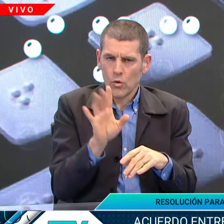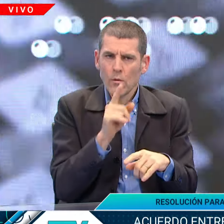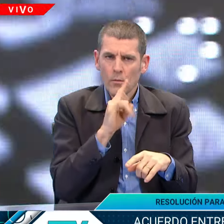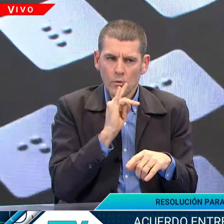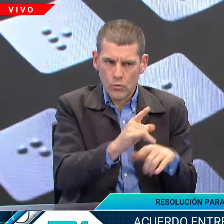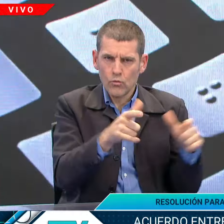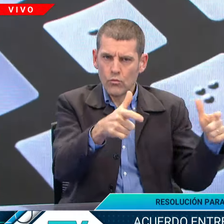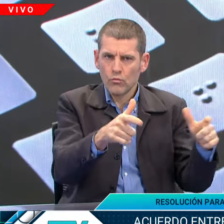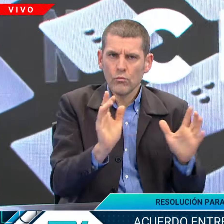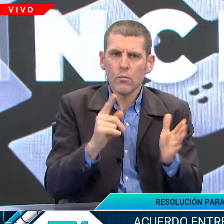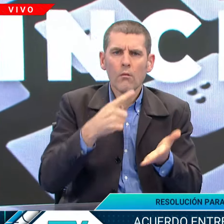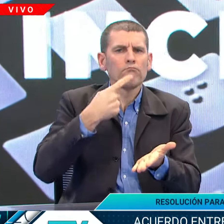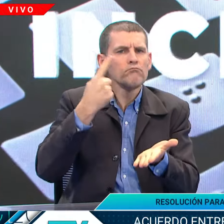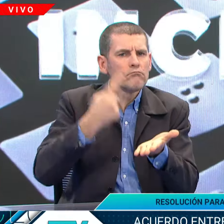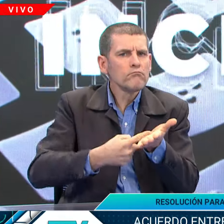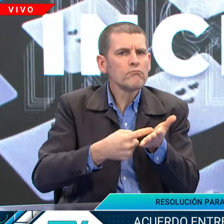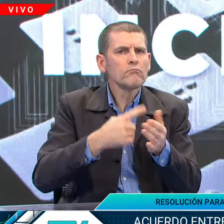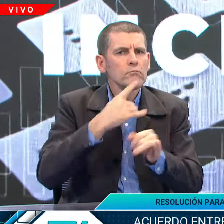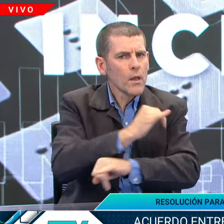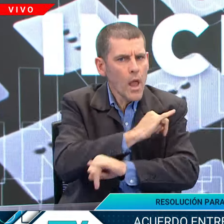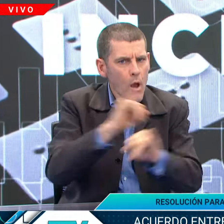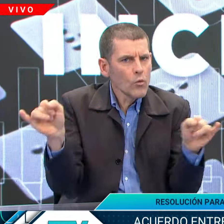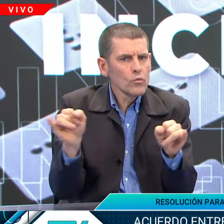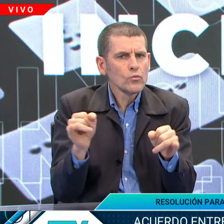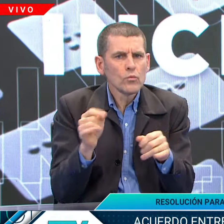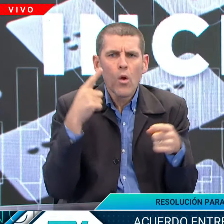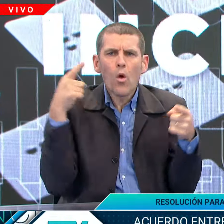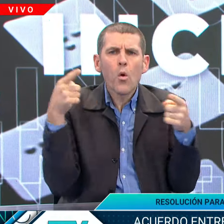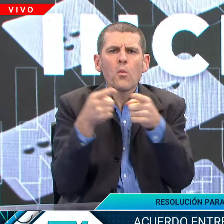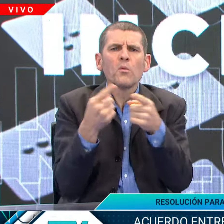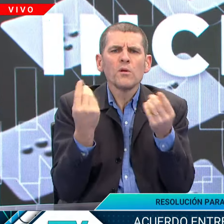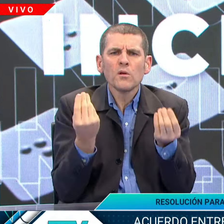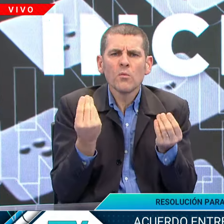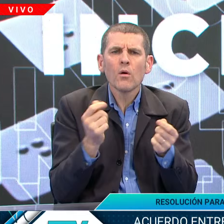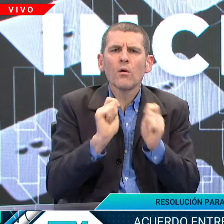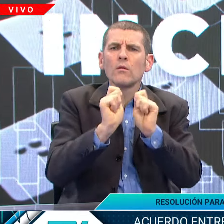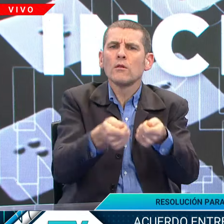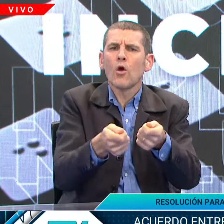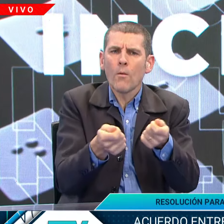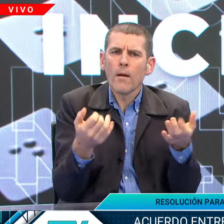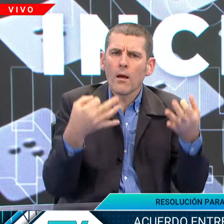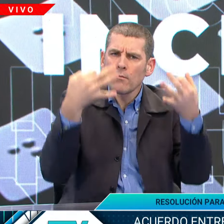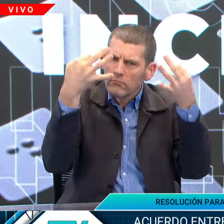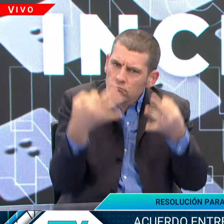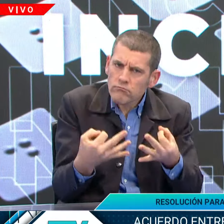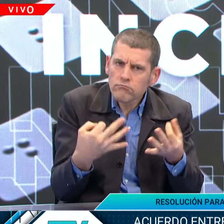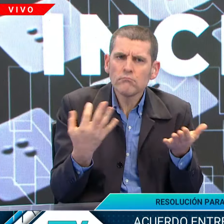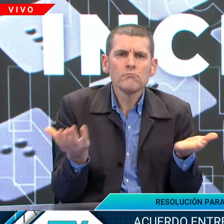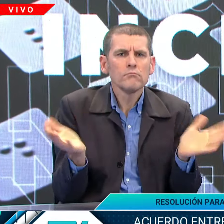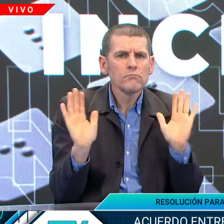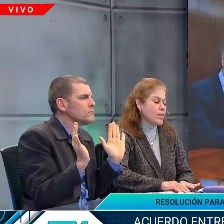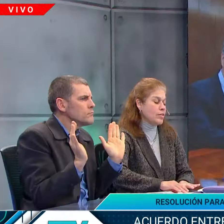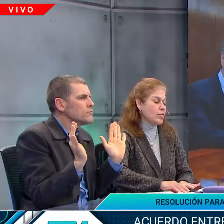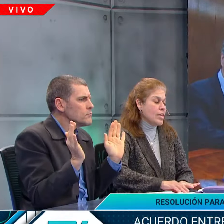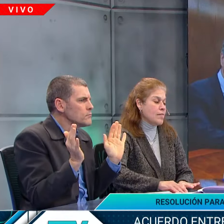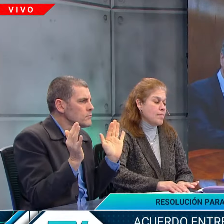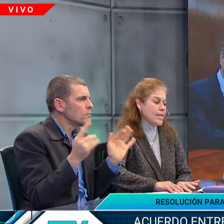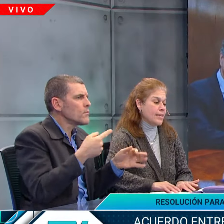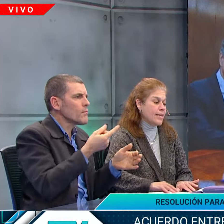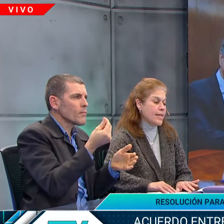oficializada en las próximas horas busca garantizar una transición ordenada del sistema y evitar tanto un